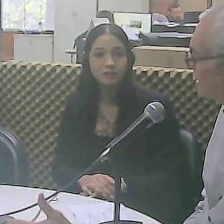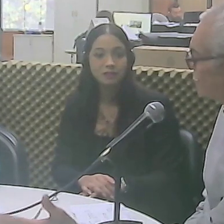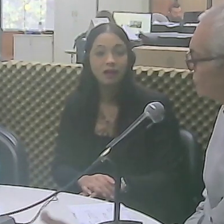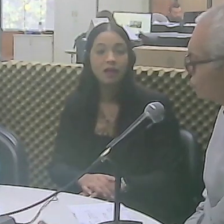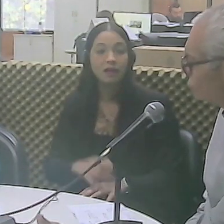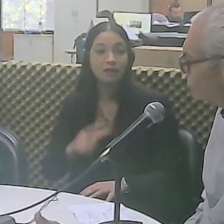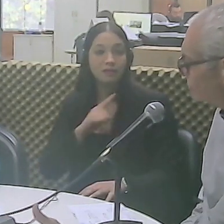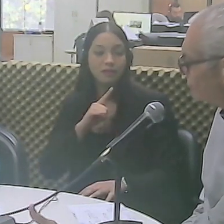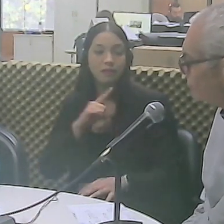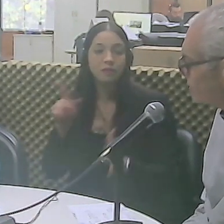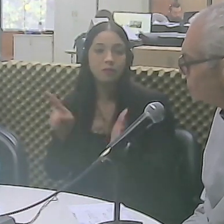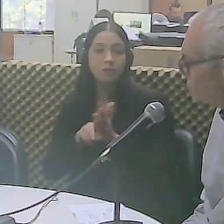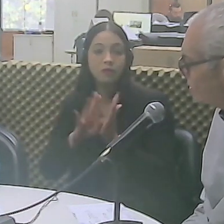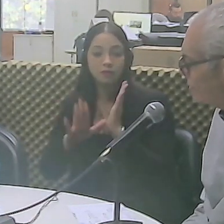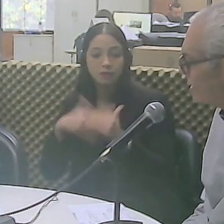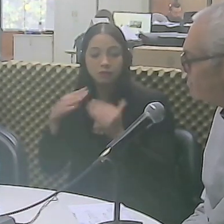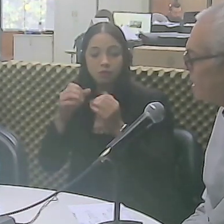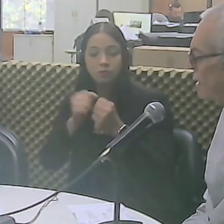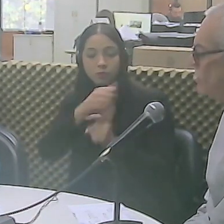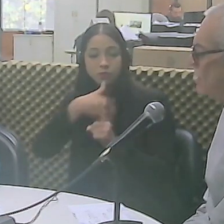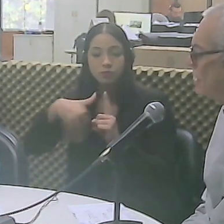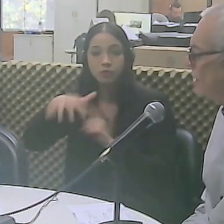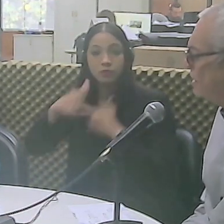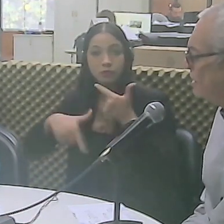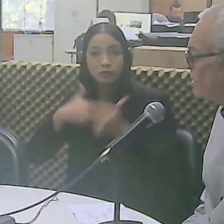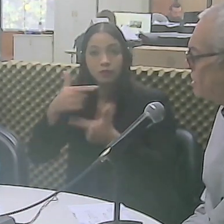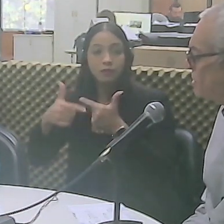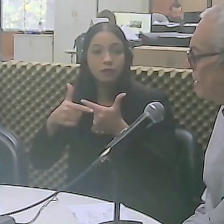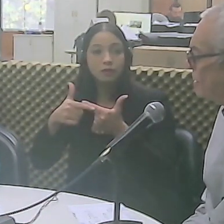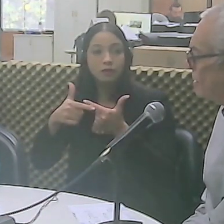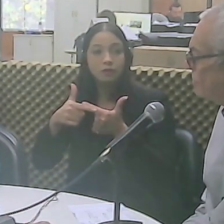habitação, estava junto com a trabalho,